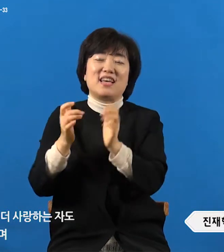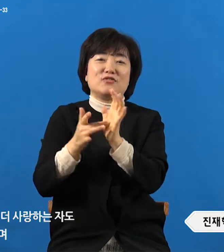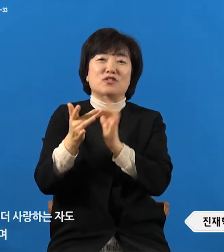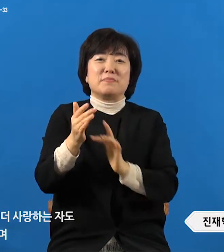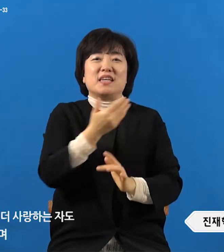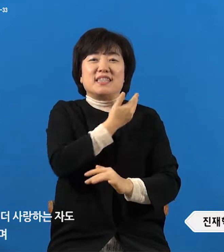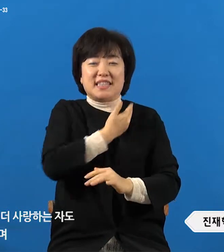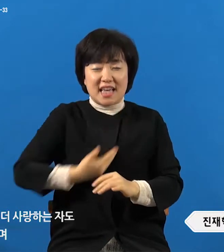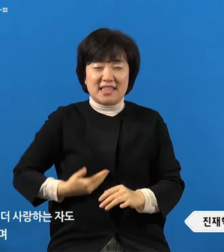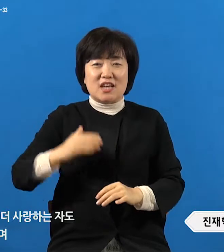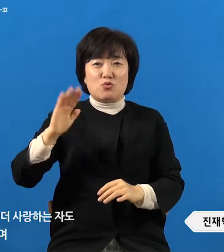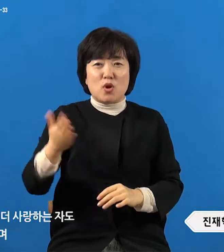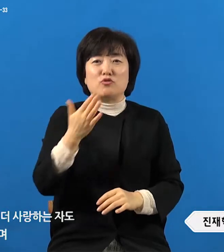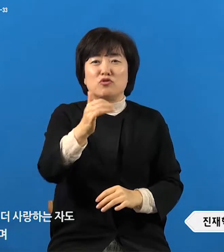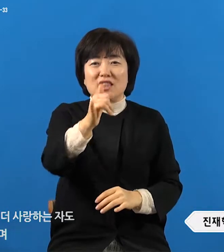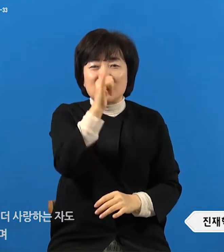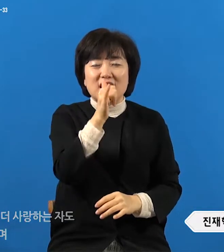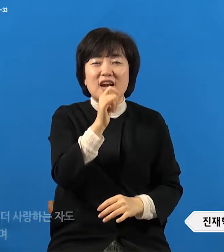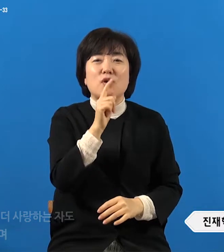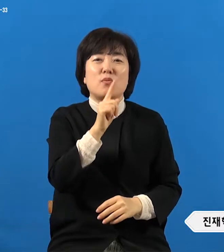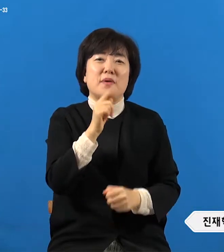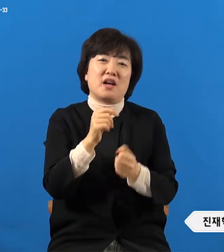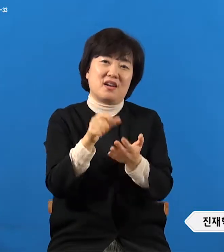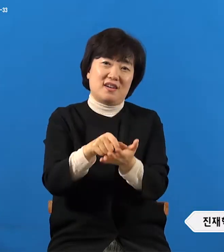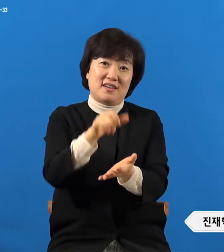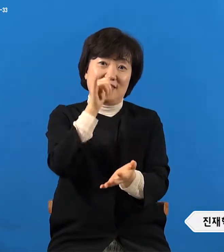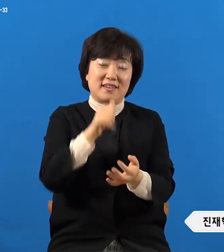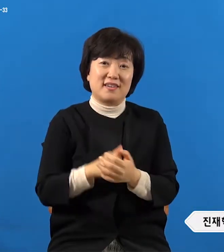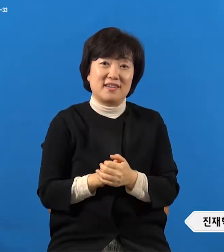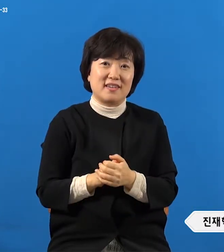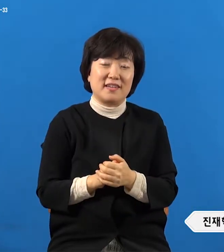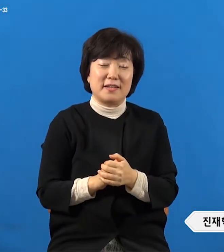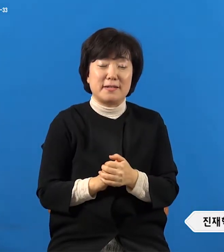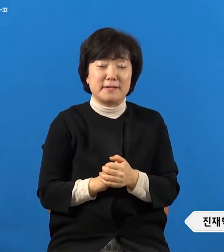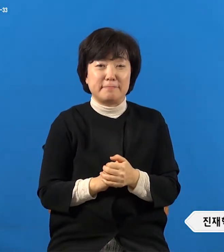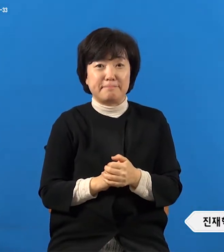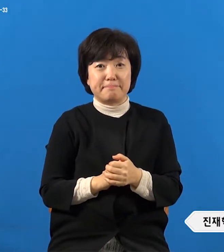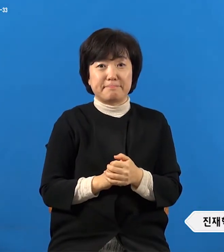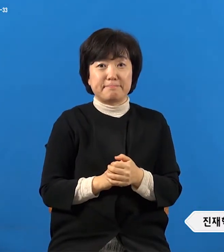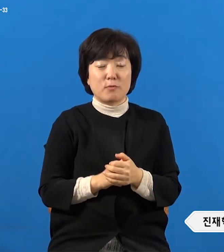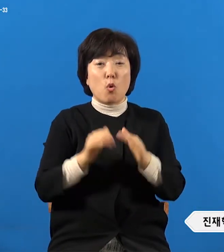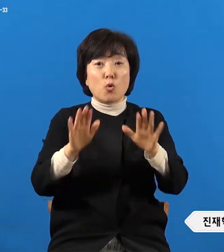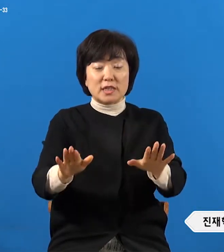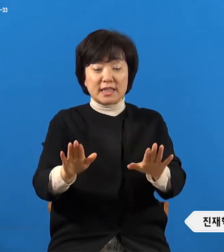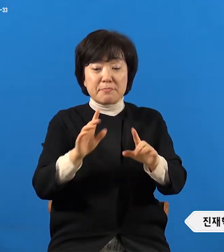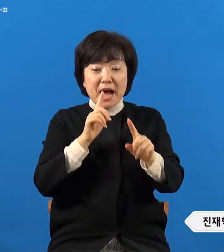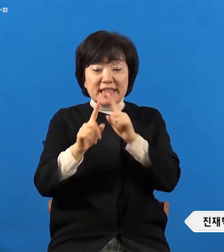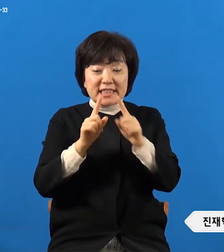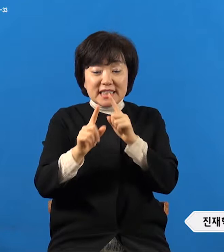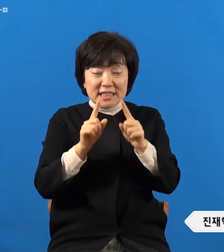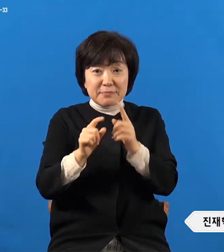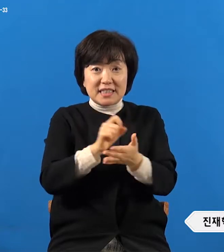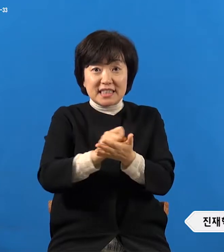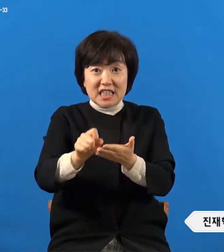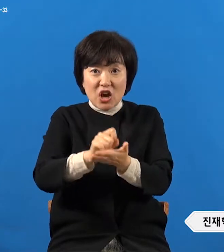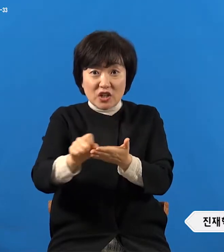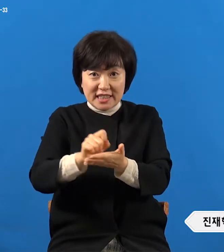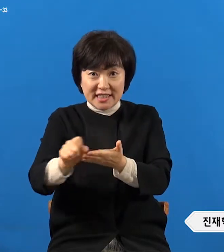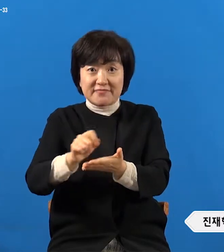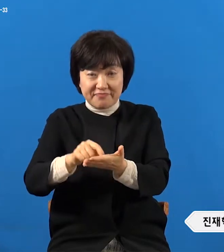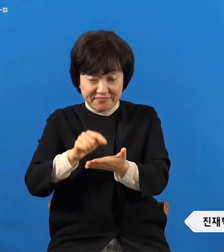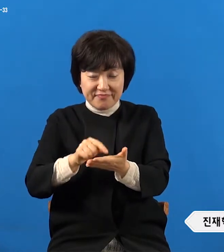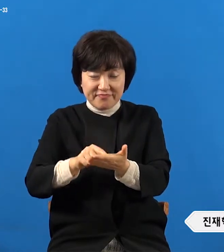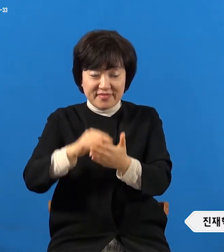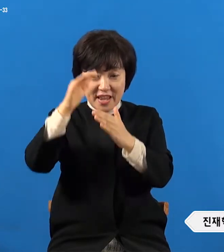되지 못한다라고 성경은 말씀하고 있습니다. 오늘 이 말씀이 쓰여진 본문의 배경을